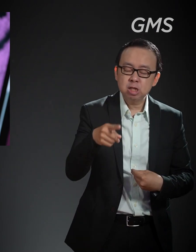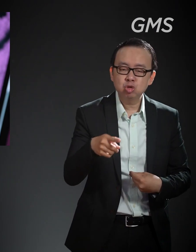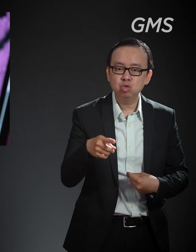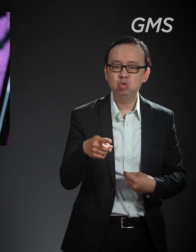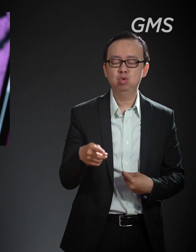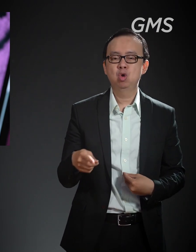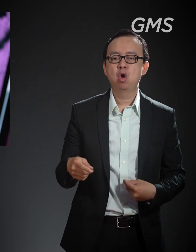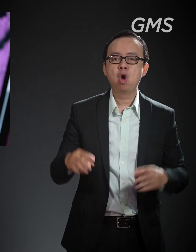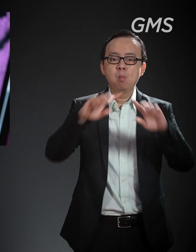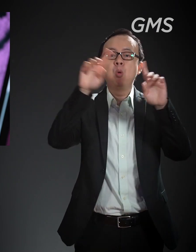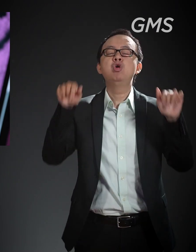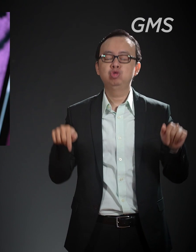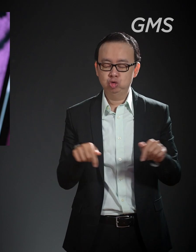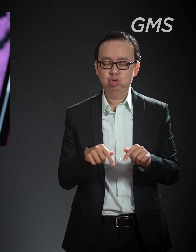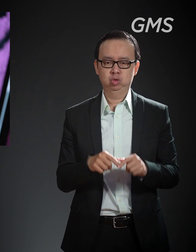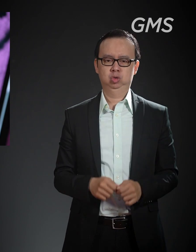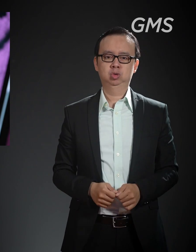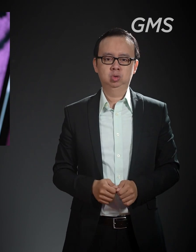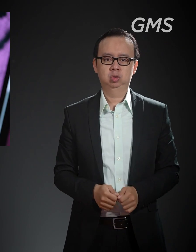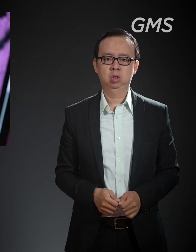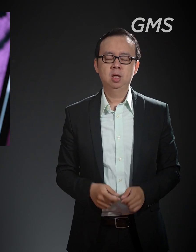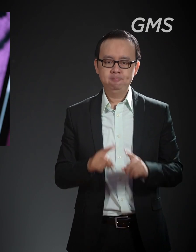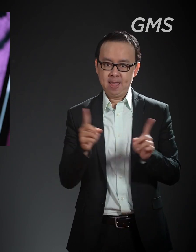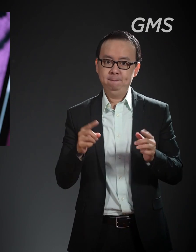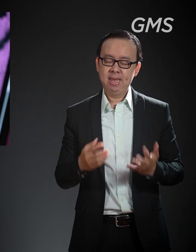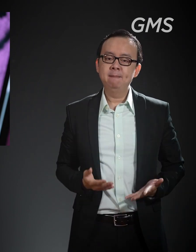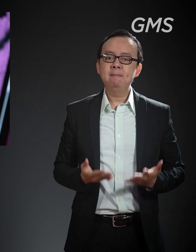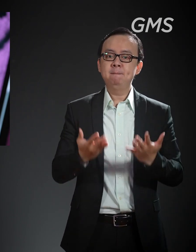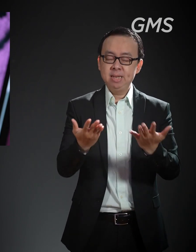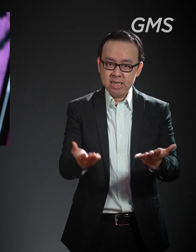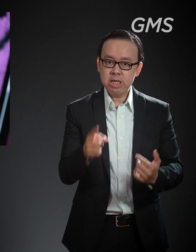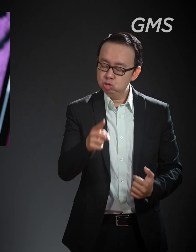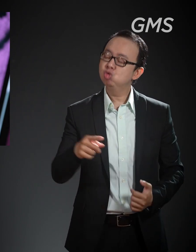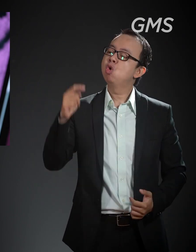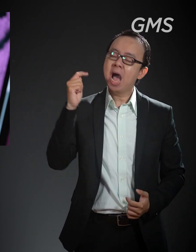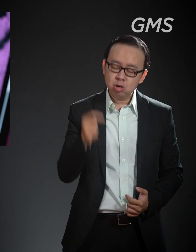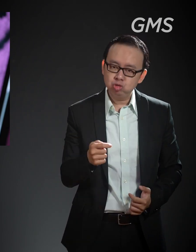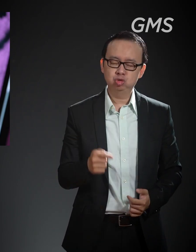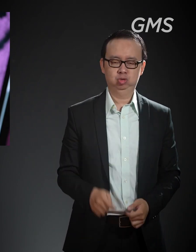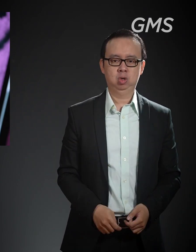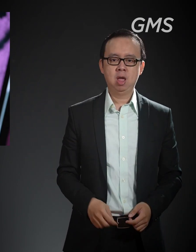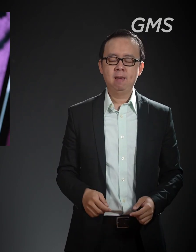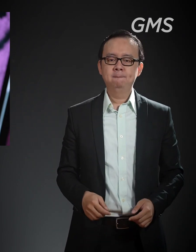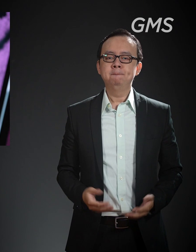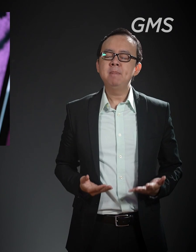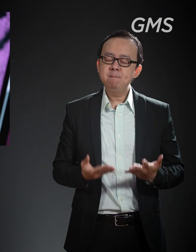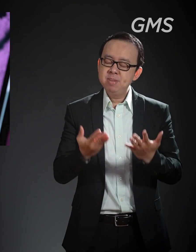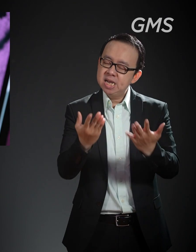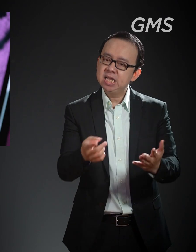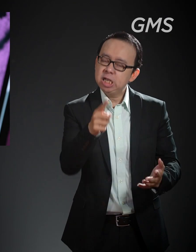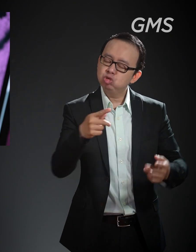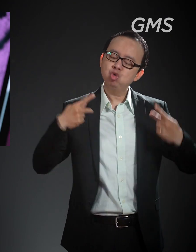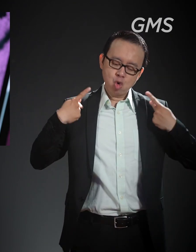Tetapi sebenarnya memberi itu adalah pengabdian. Memberi adalah karakter Kristus. Memberi